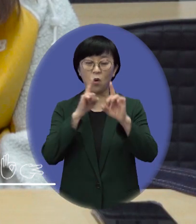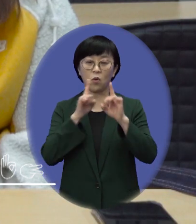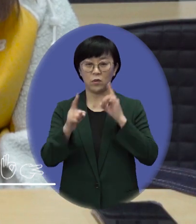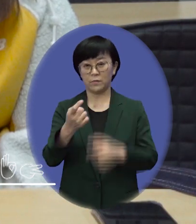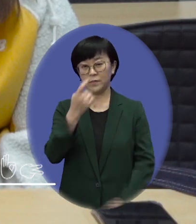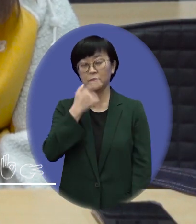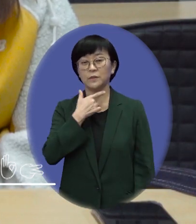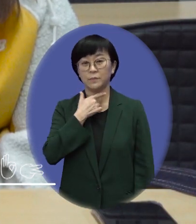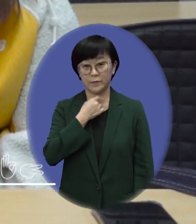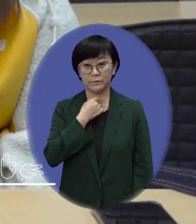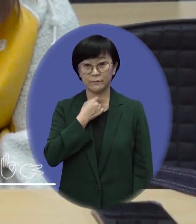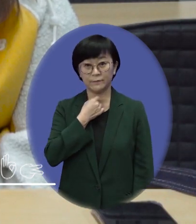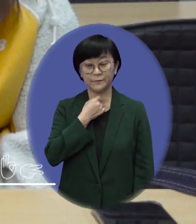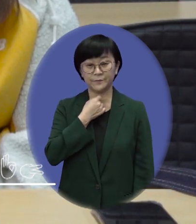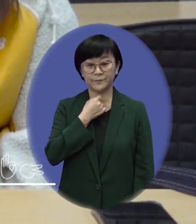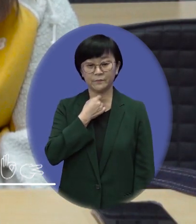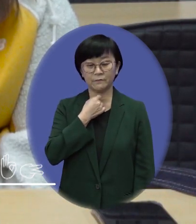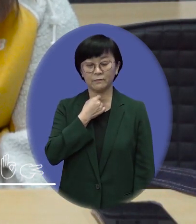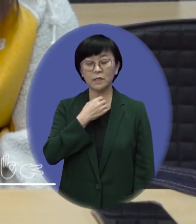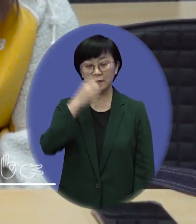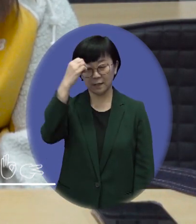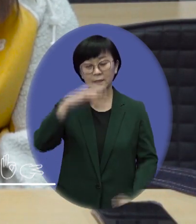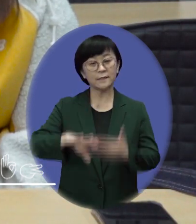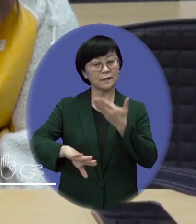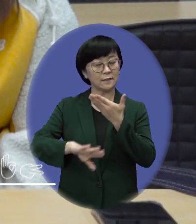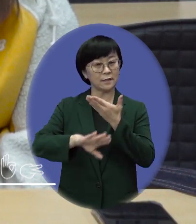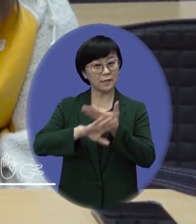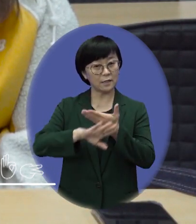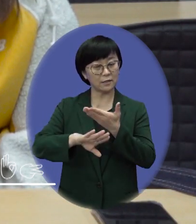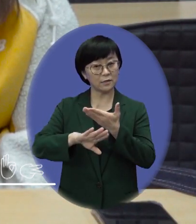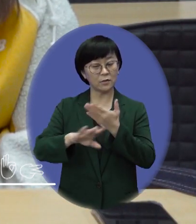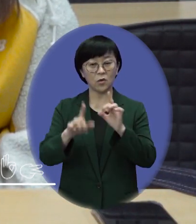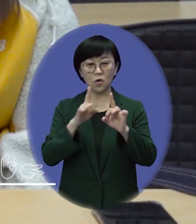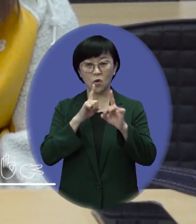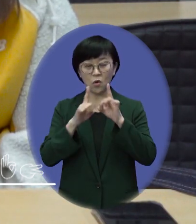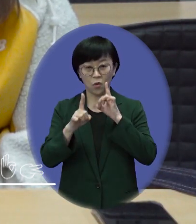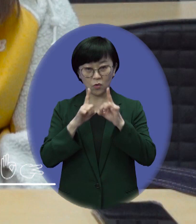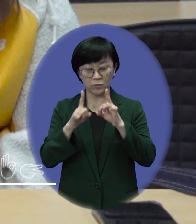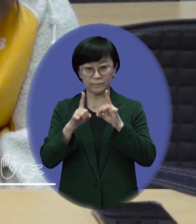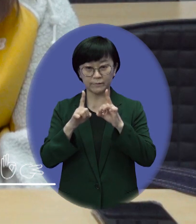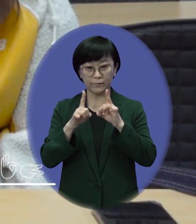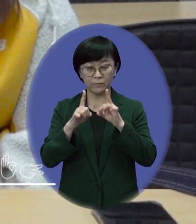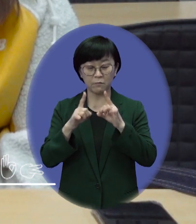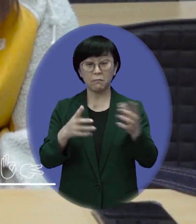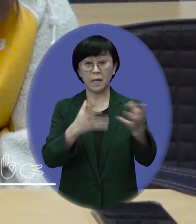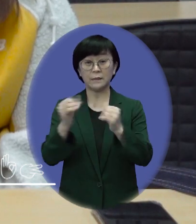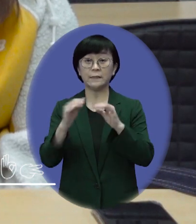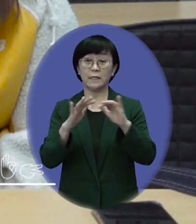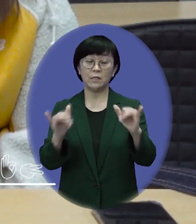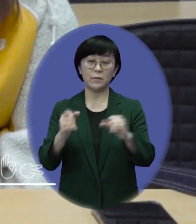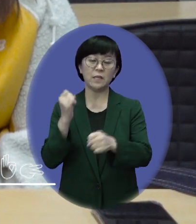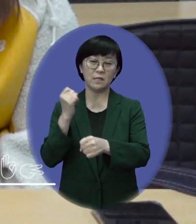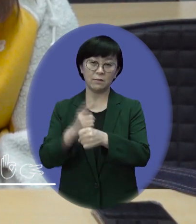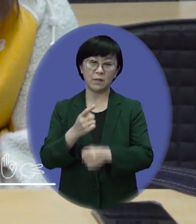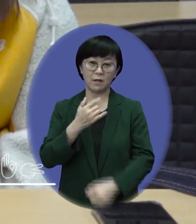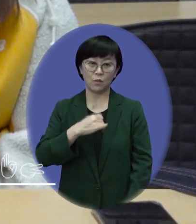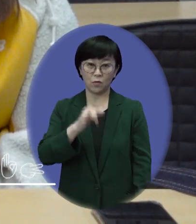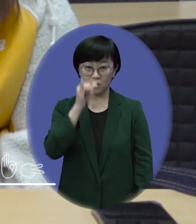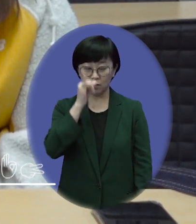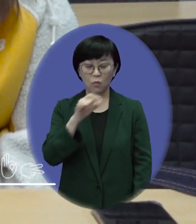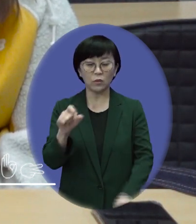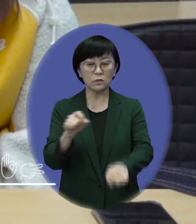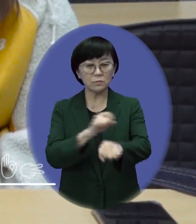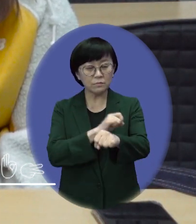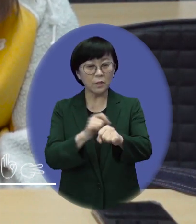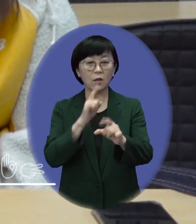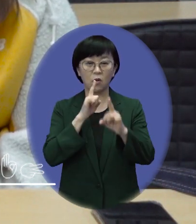새로운 언어를 배우고 싶었는데 그냥 다른 언어들은 많은 사람들이 이미 다 알잖아요. 그래서 뭔가